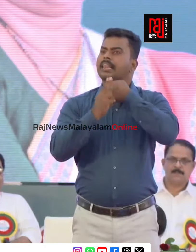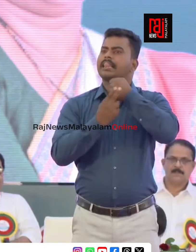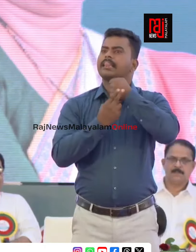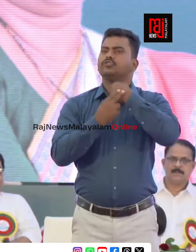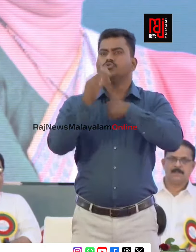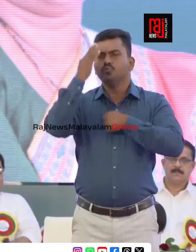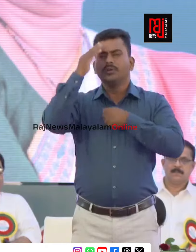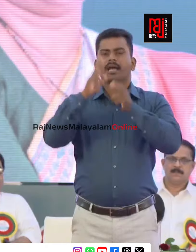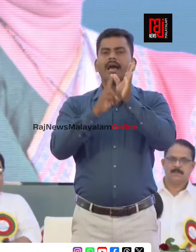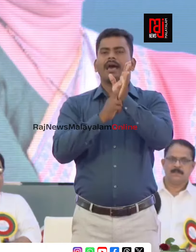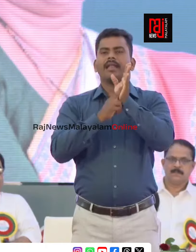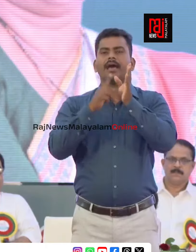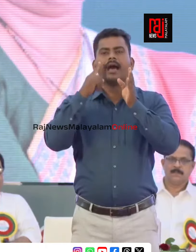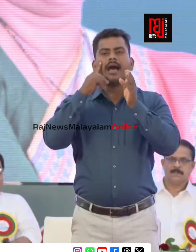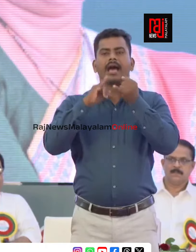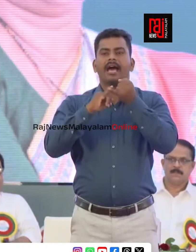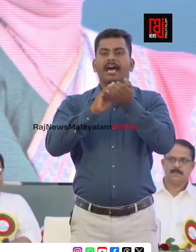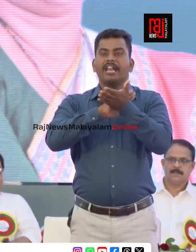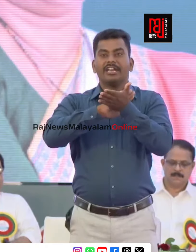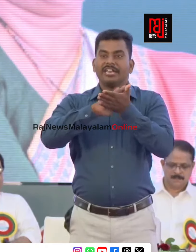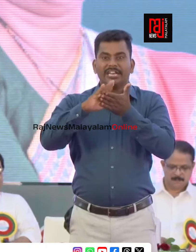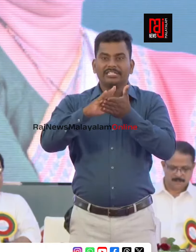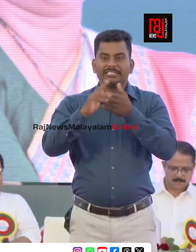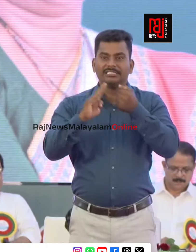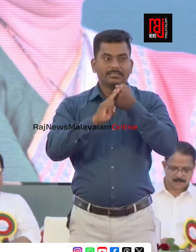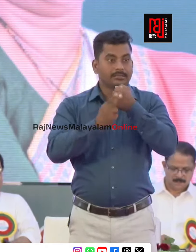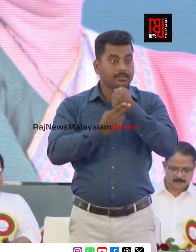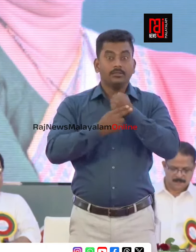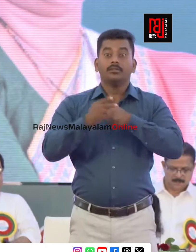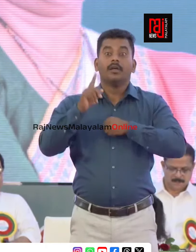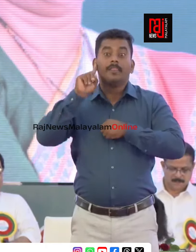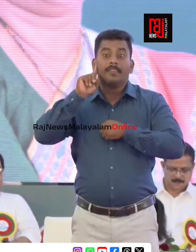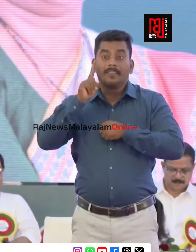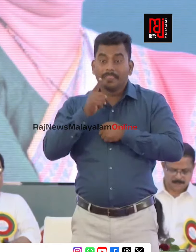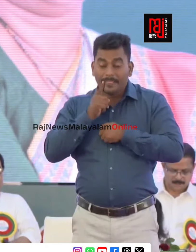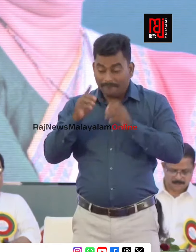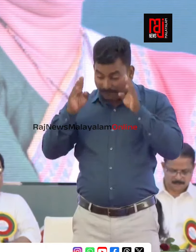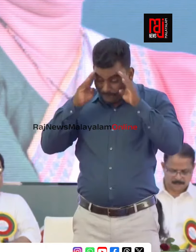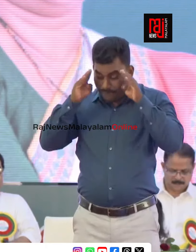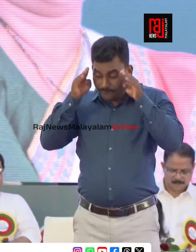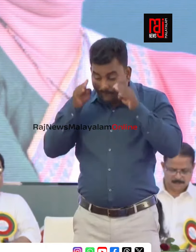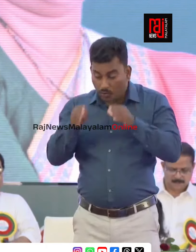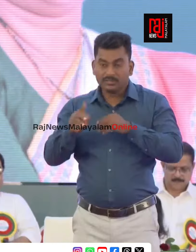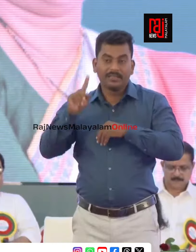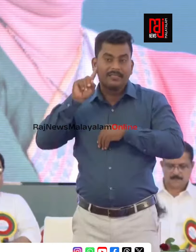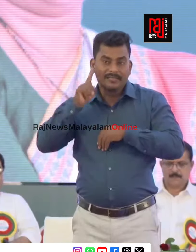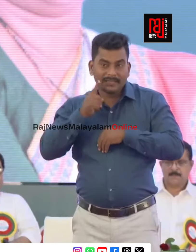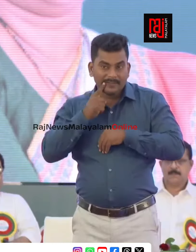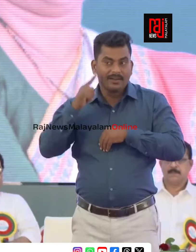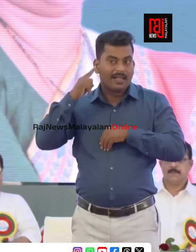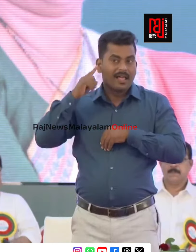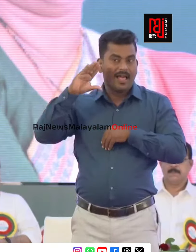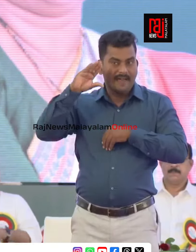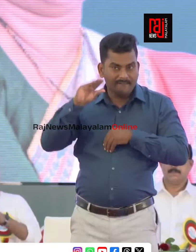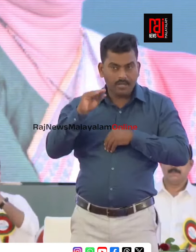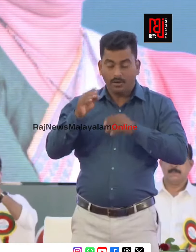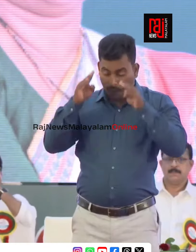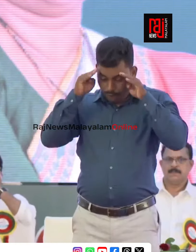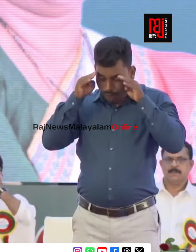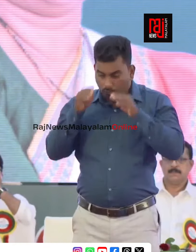ശ്രവണ പരിമിതിക്ക് പ്രത്യേക ഊന്നൽ നൽകുന്ന ഈ വിഭാഗത്തിൽപ്പെട്ടവരുടെ